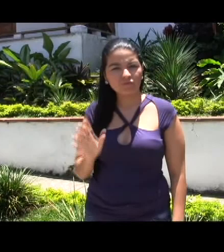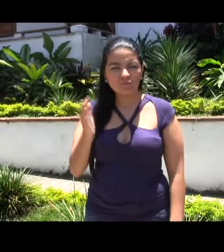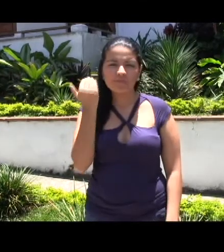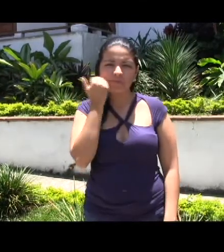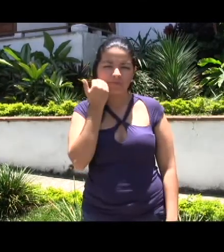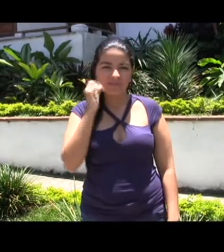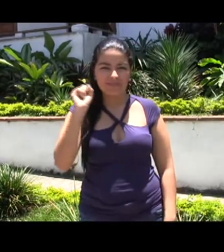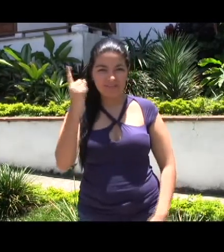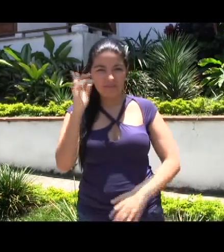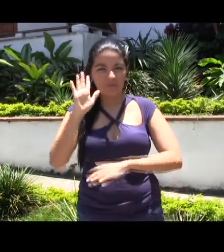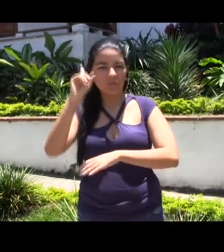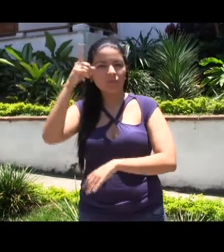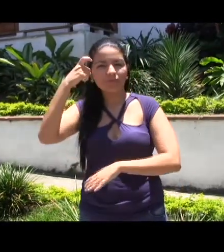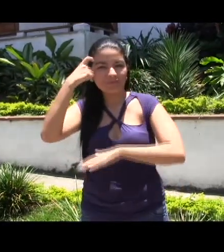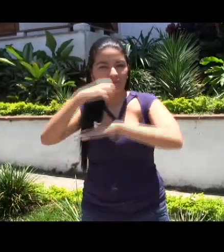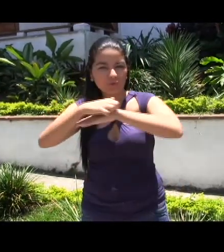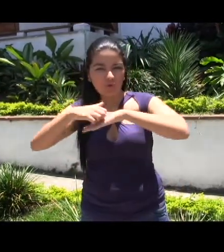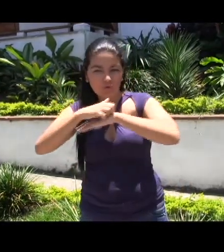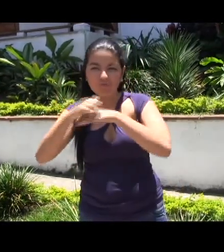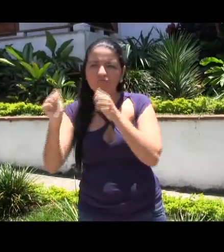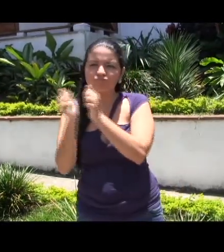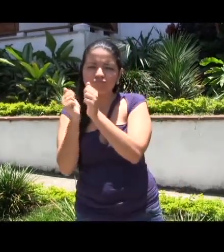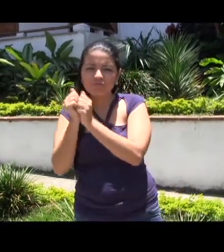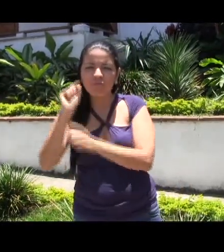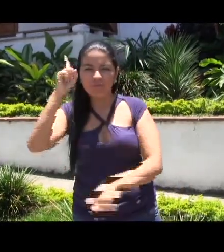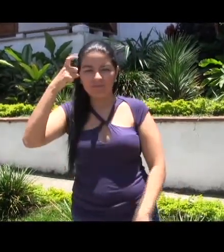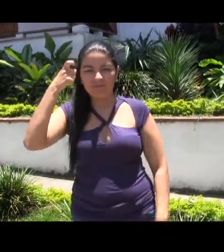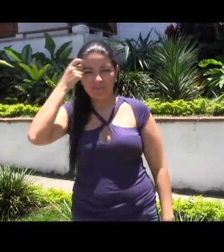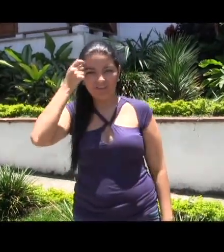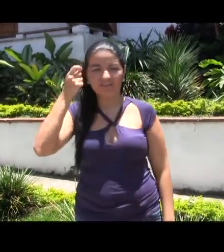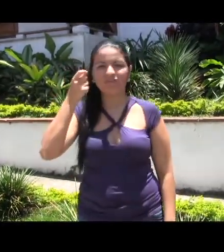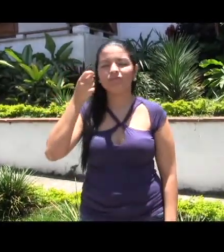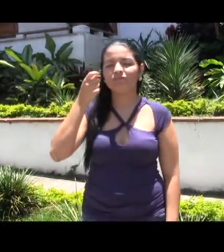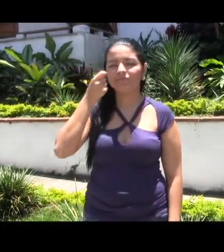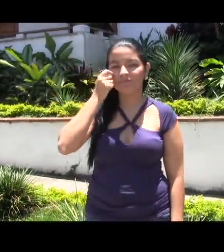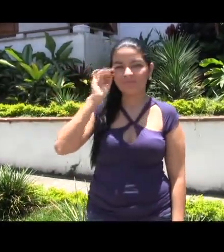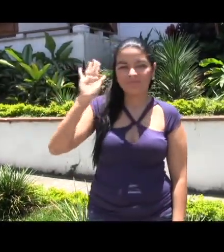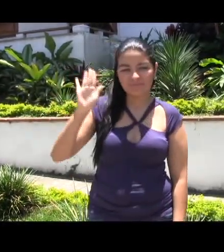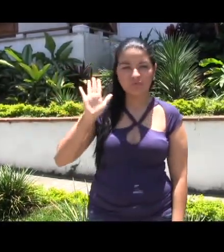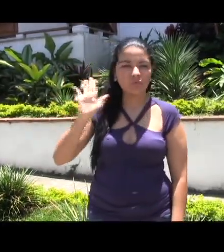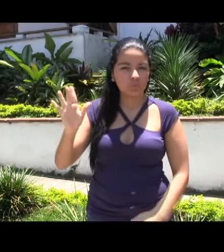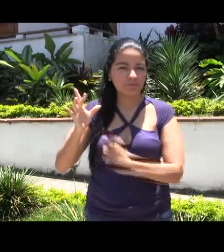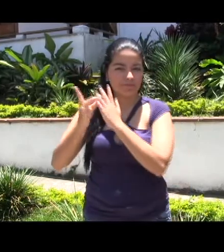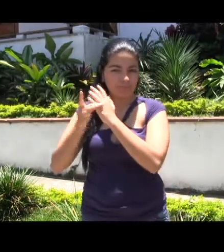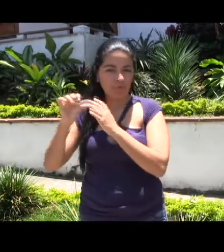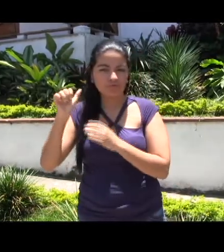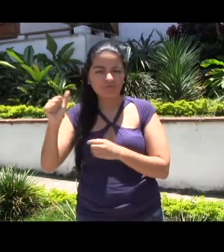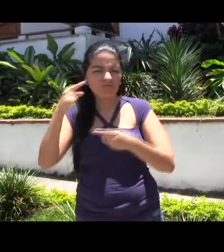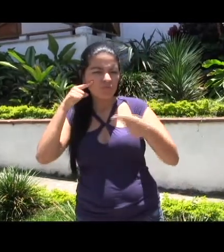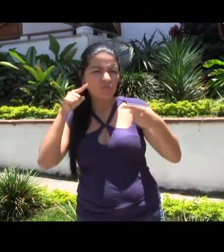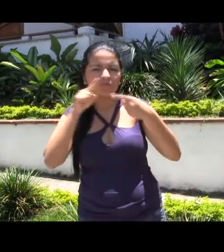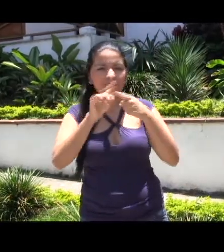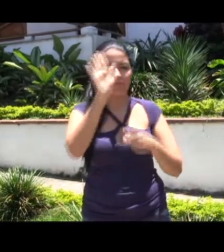Esta nota tiene que ver con la primera dama del departamento del Tolima, quien es esposa del señor gobernador Luis Carlos